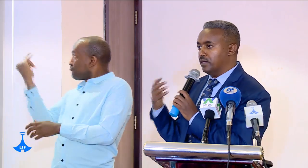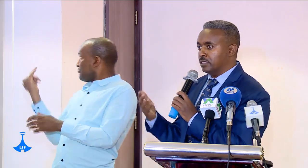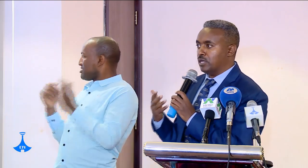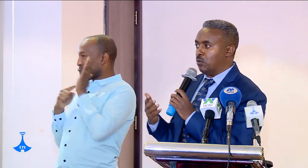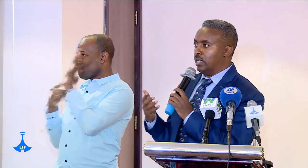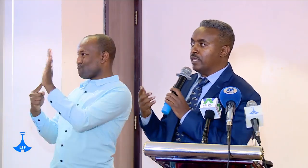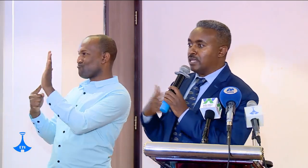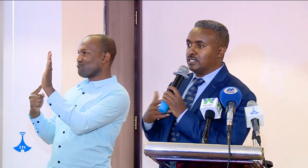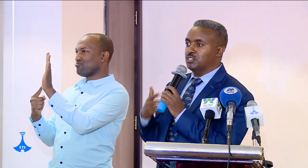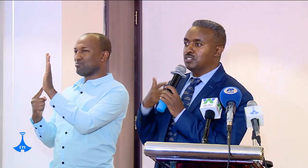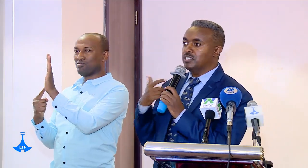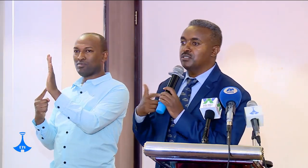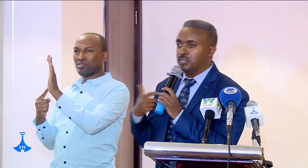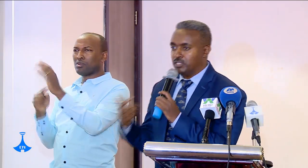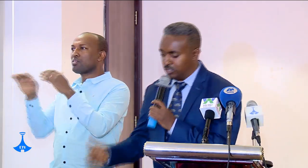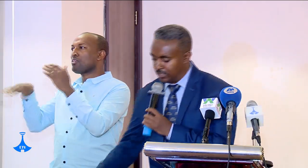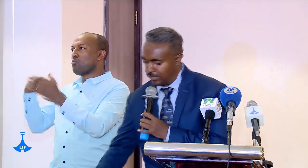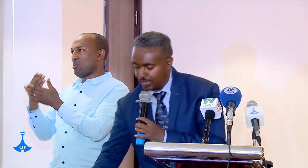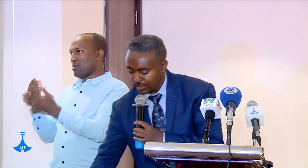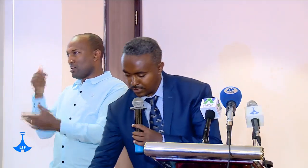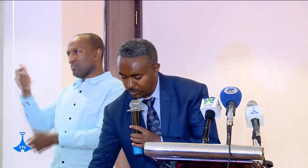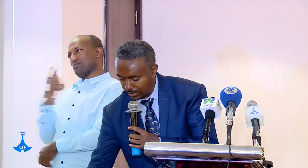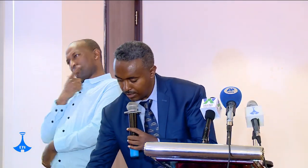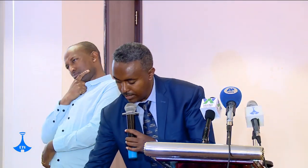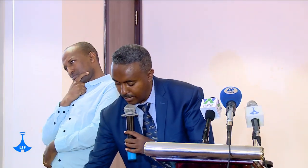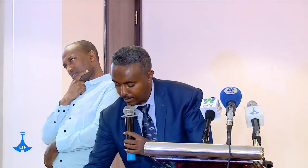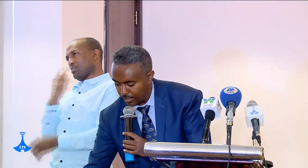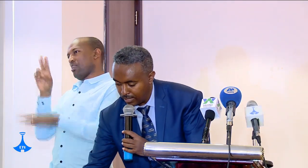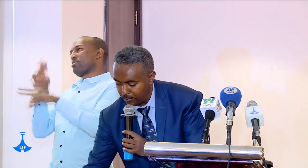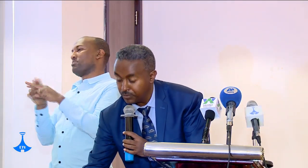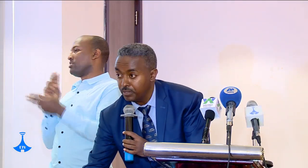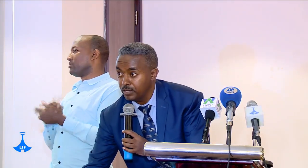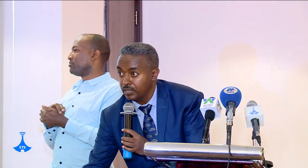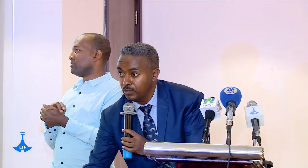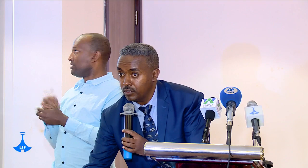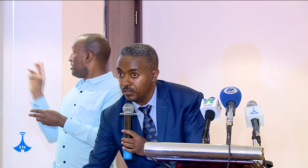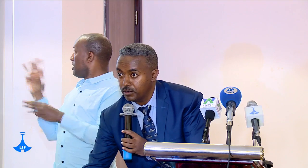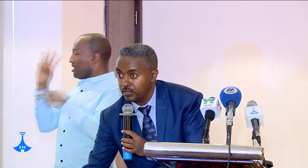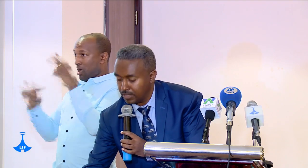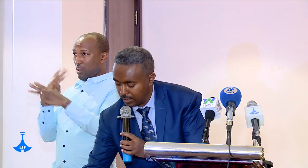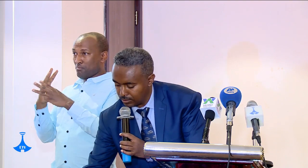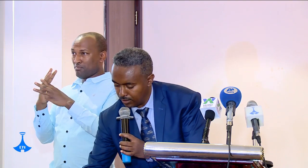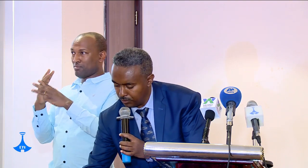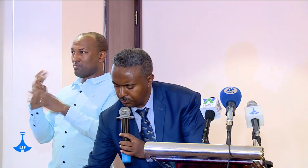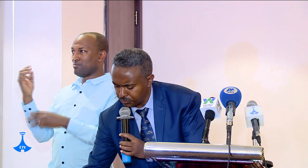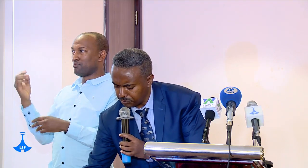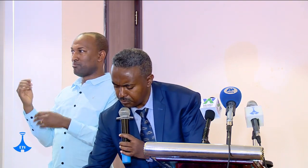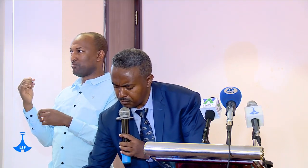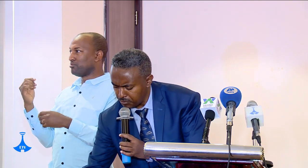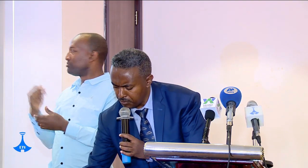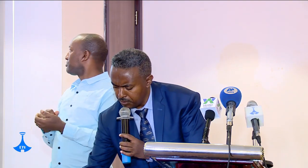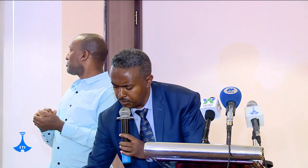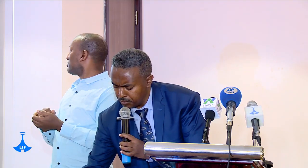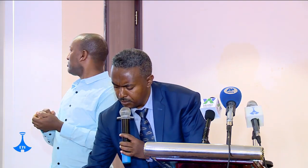እንደውና ከዛ በኋላ የራሳችን ተዝብታችንን እናስቀምጣለን። ይሄ እንግዲህ ያለ ካርታ ነው።